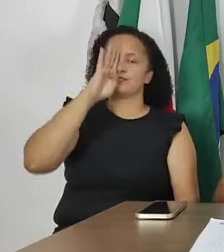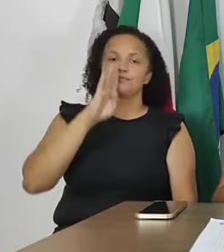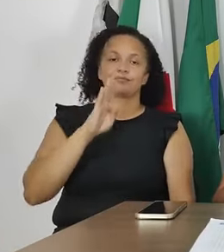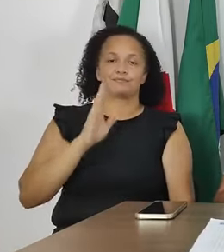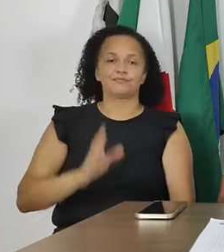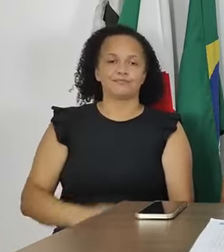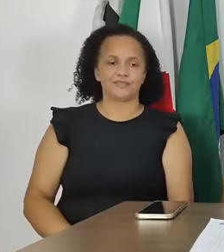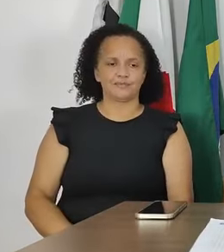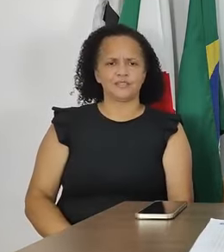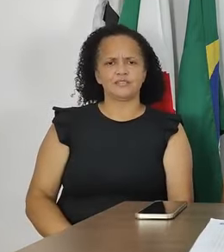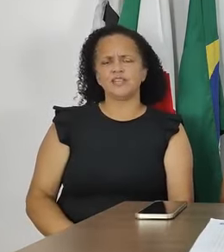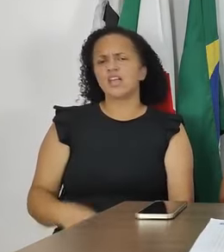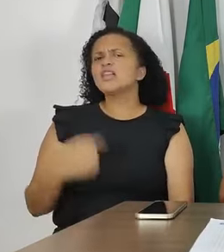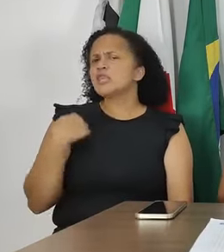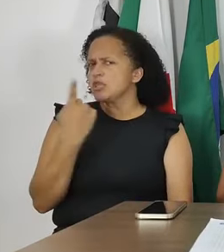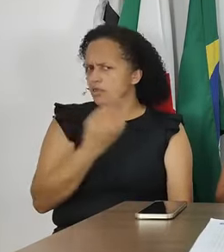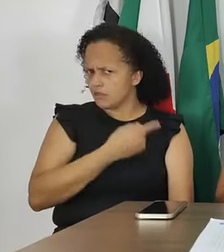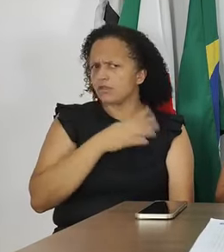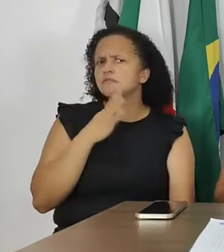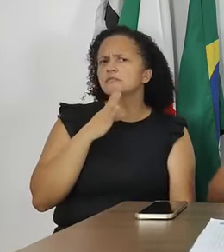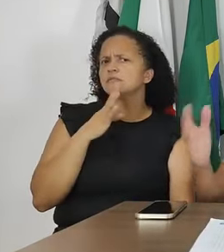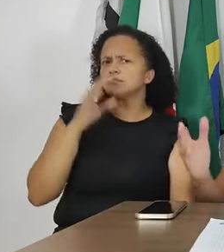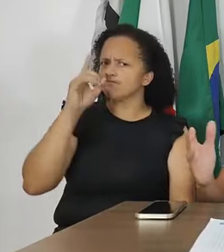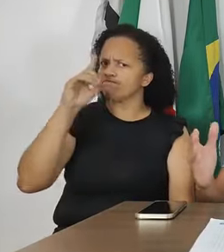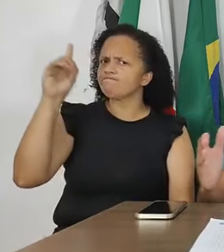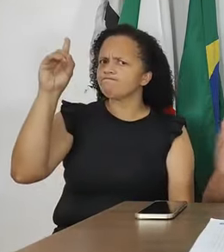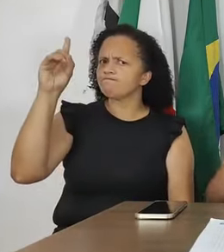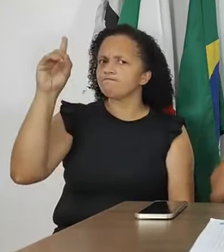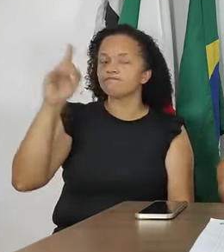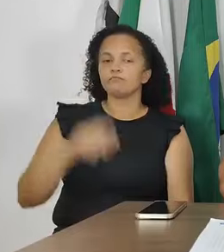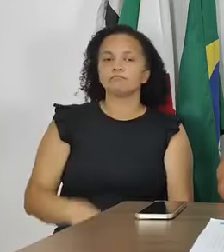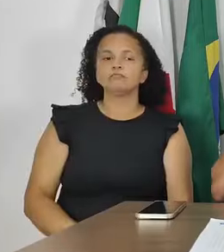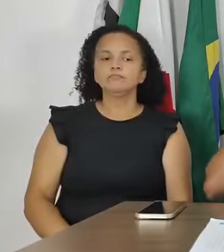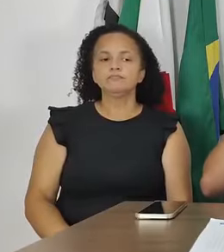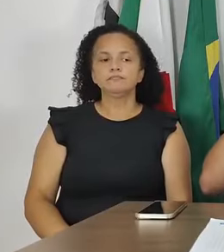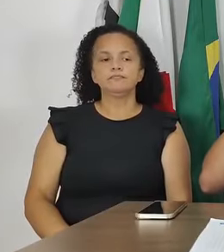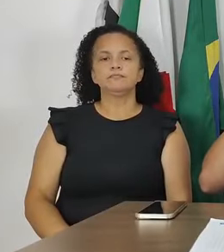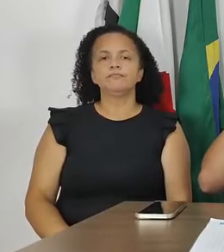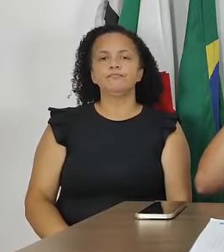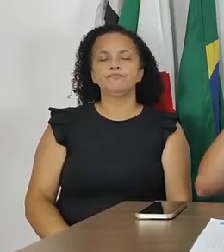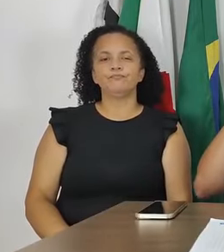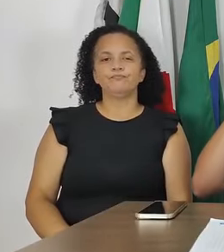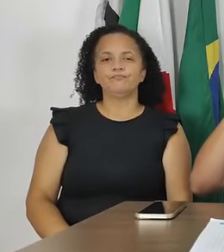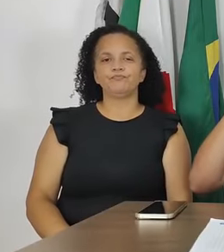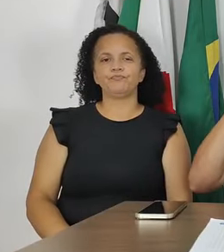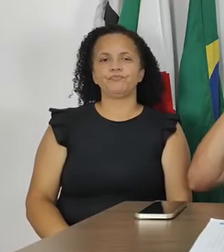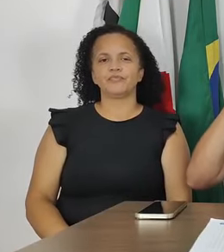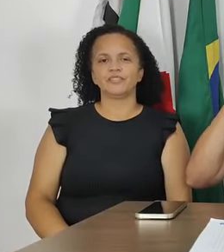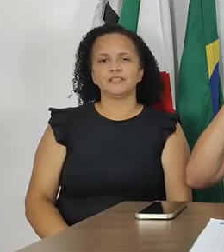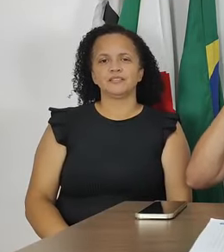Será que nós conhecemos Deus? Temos um processo de